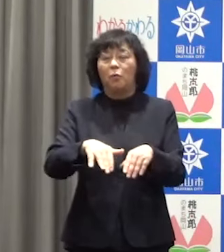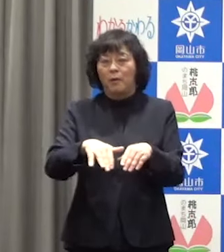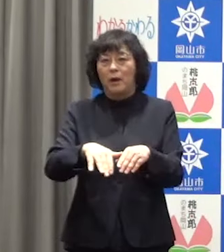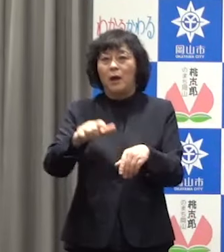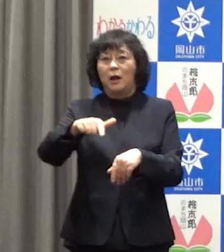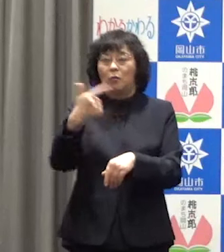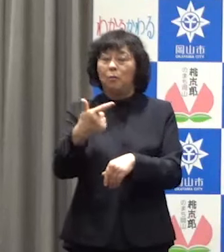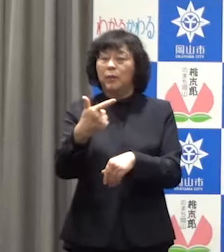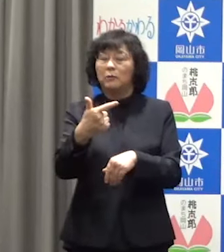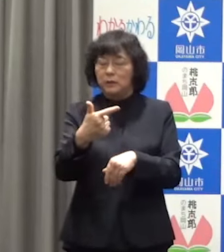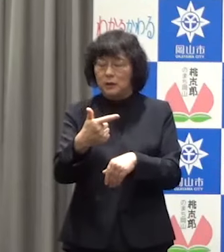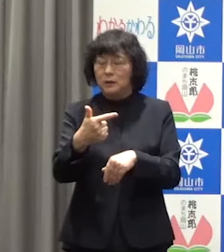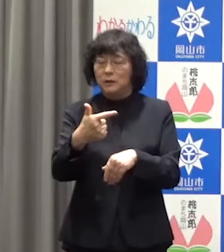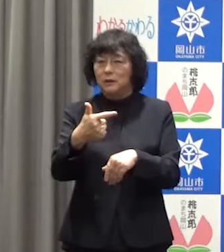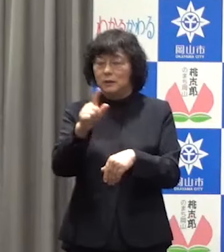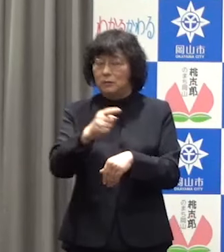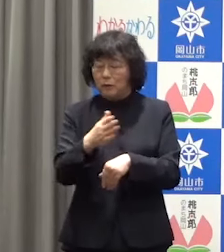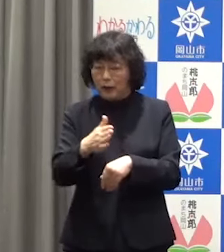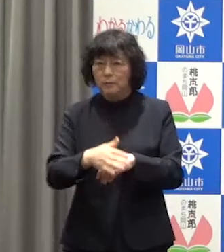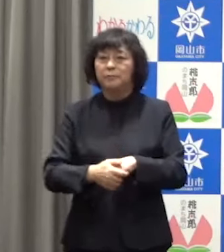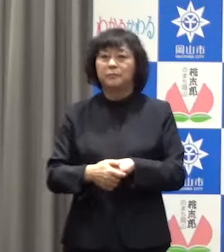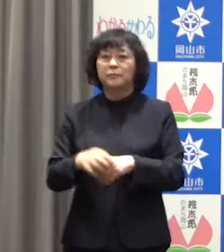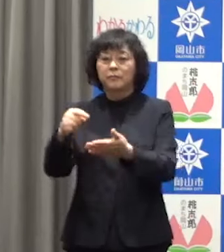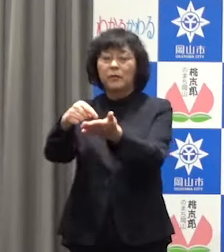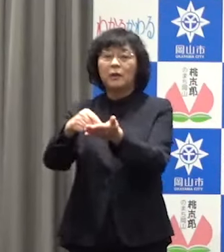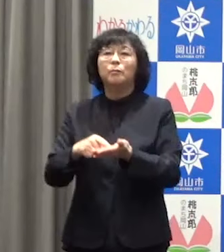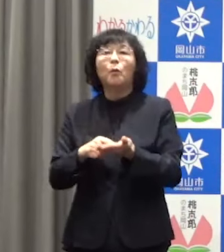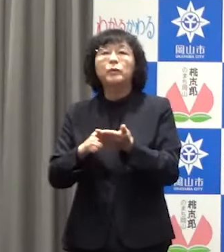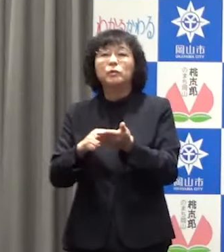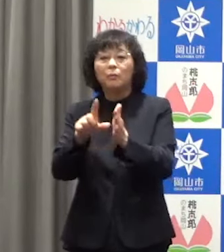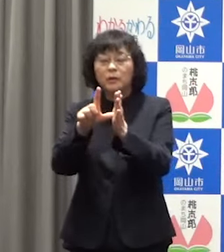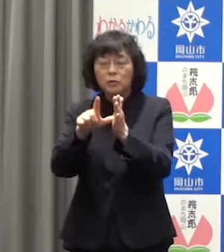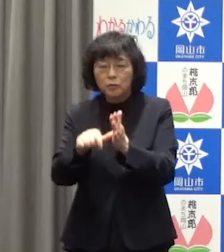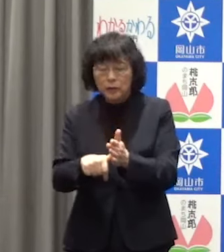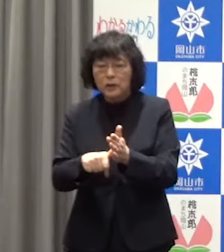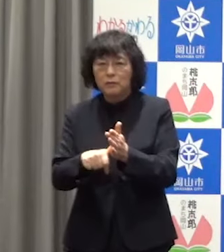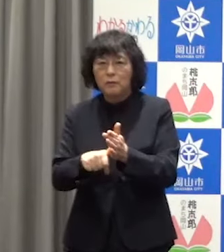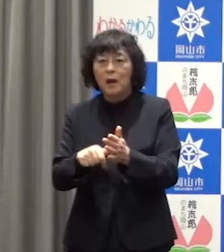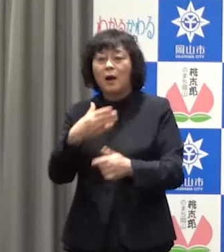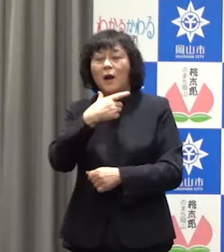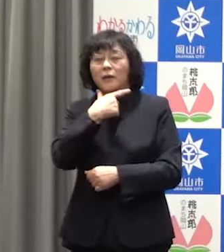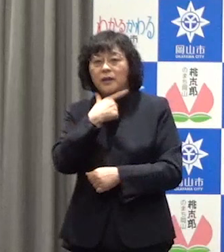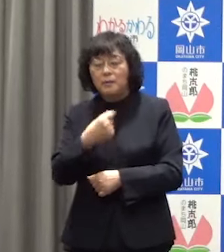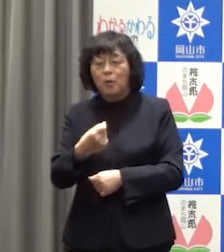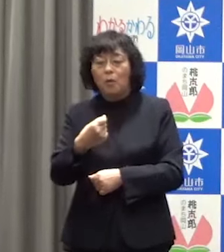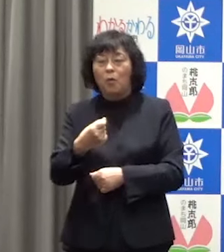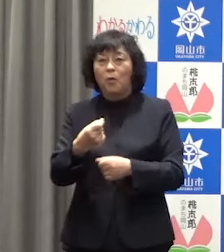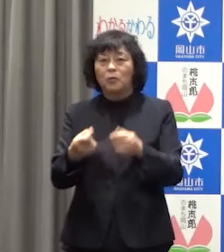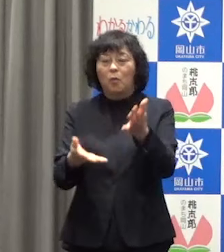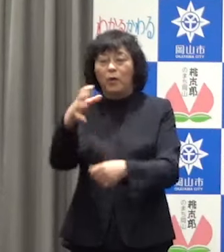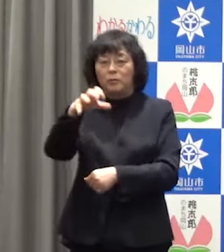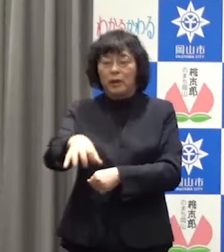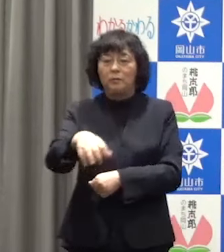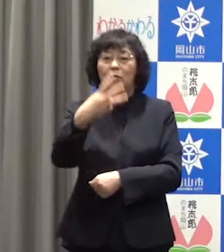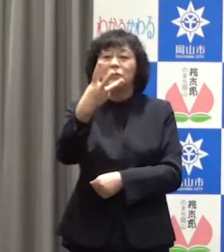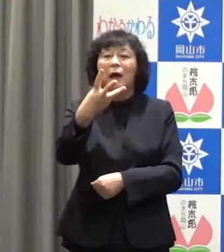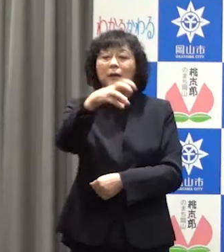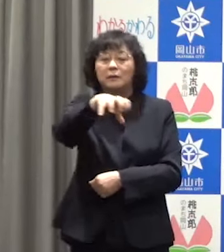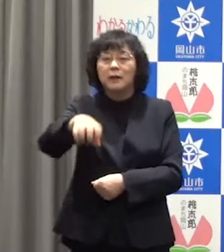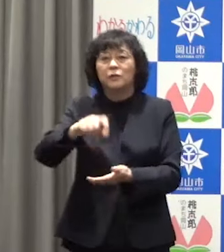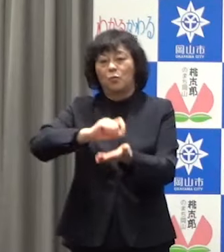96人上回りました。申し込みには希望園を最大3園記入でき、第1希望園